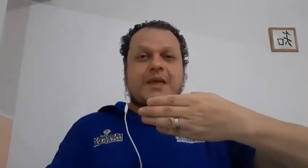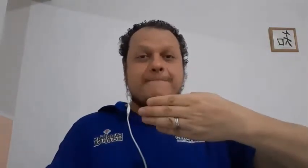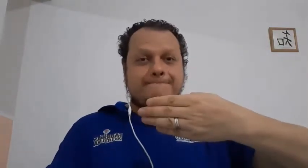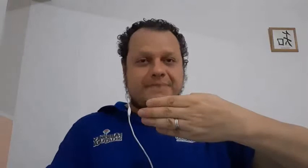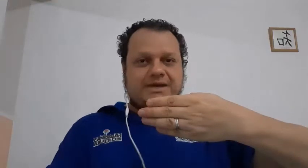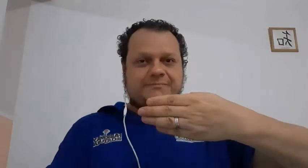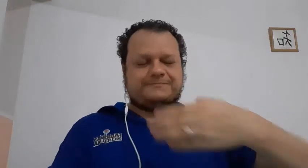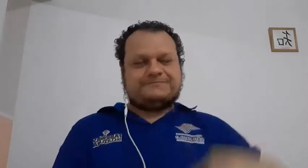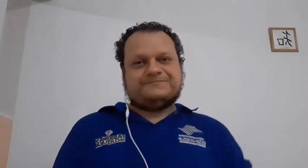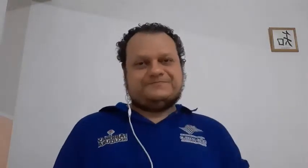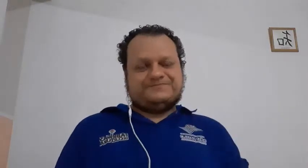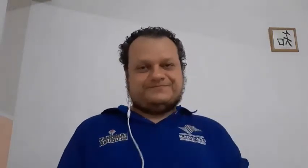B.